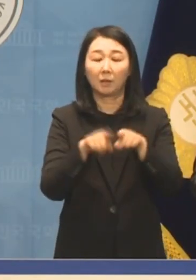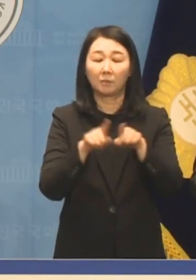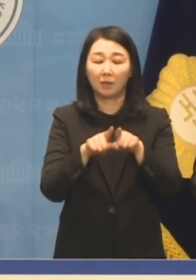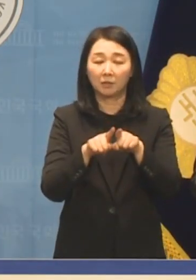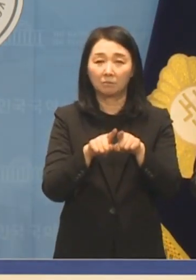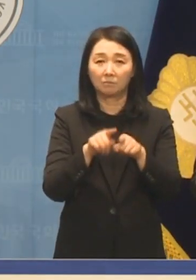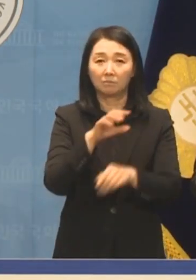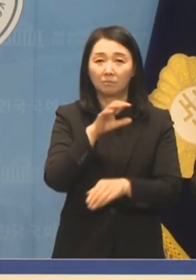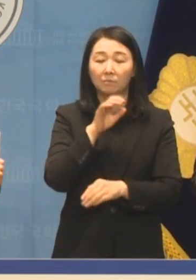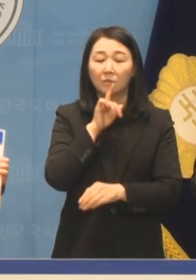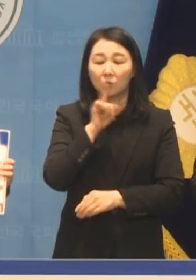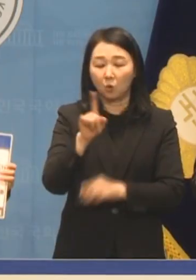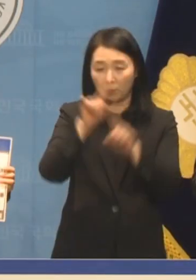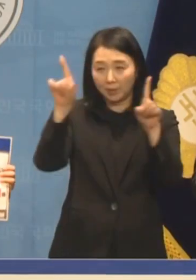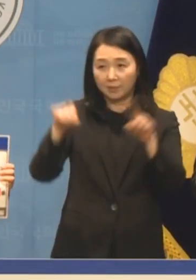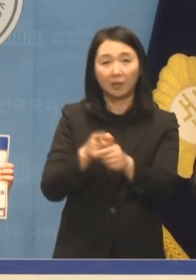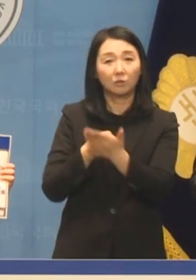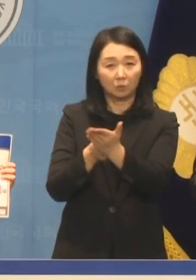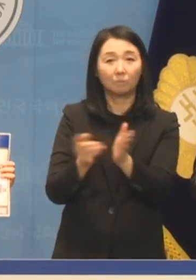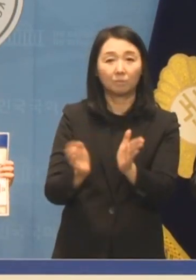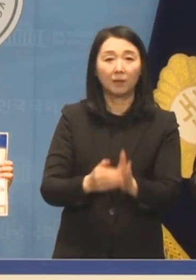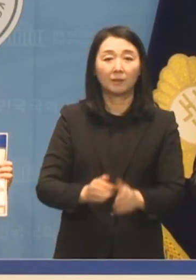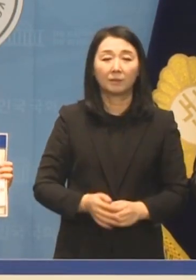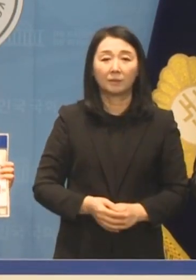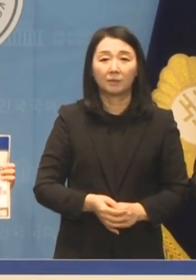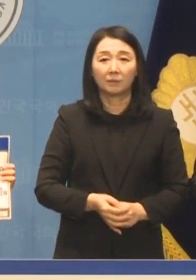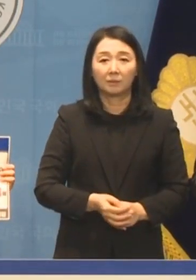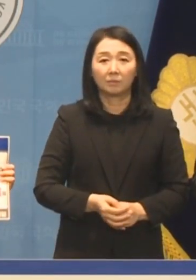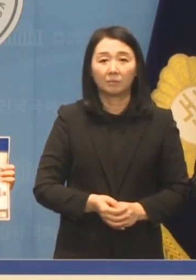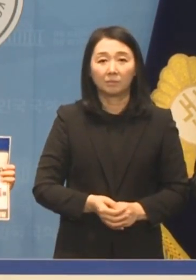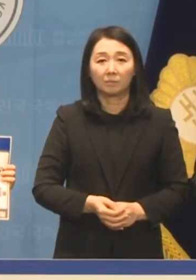고발장을 접수한다는 말씀을 드리고,